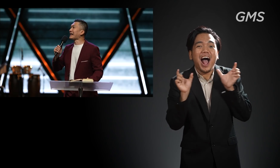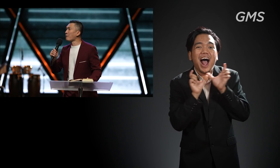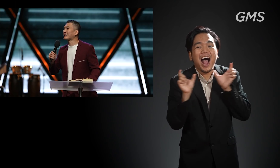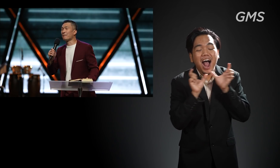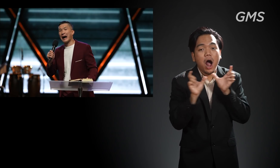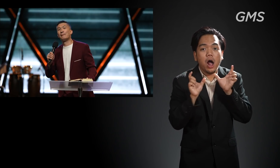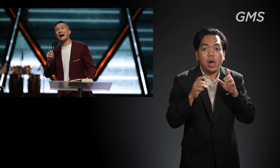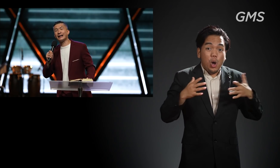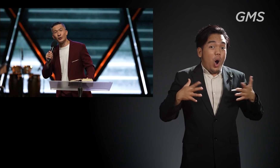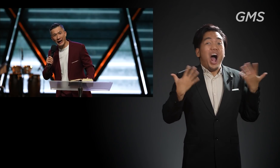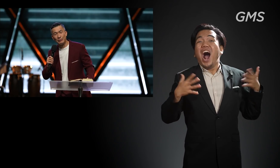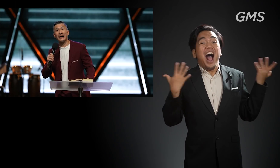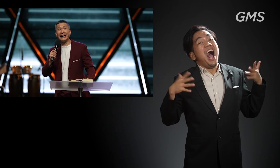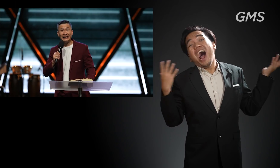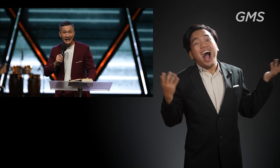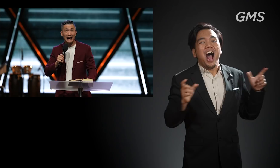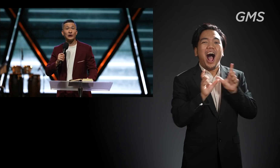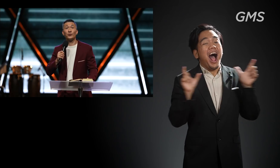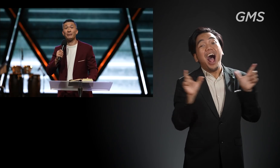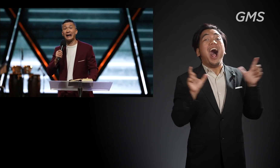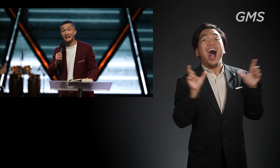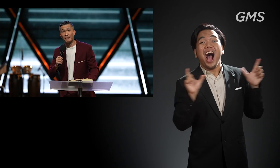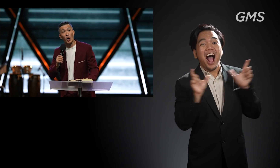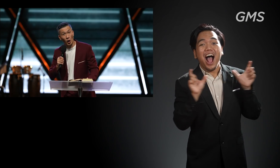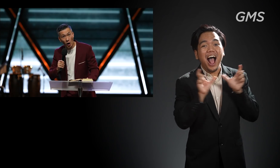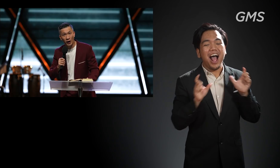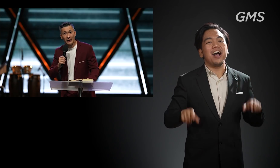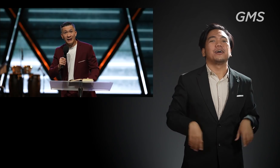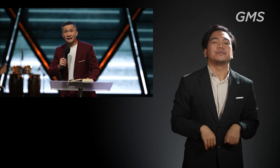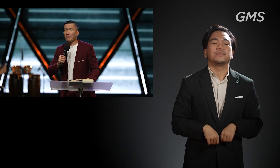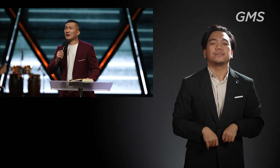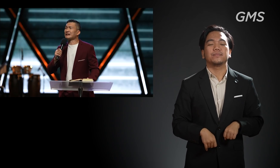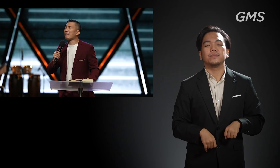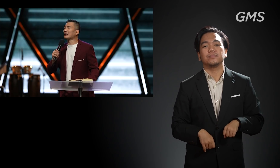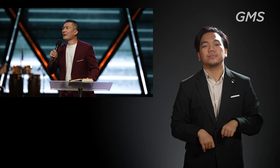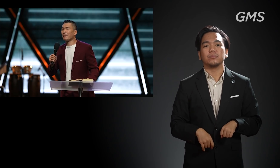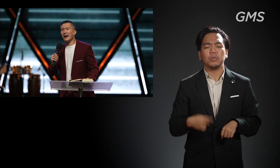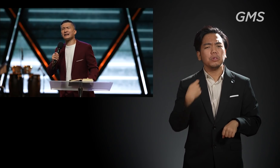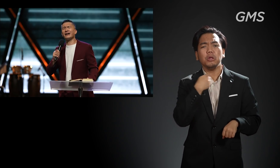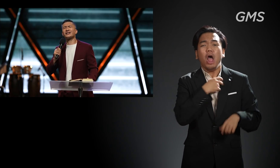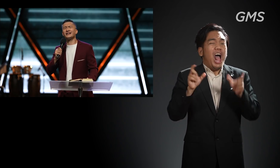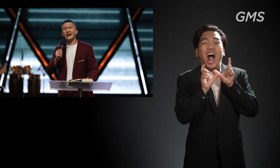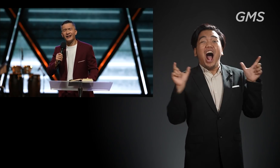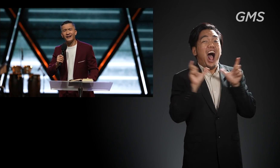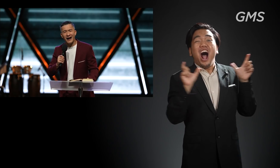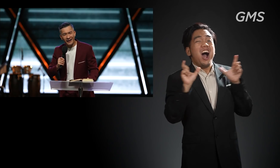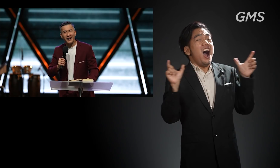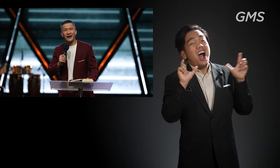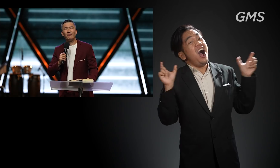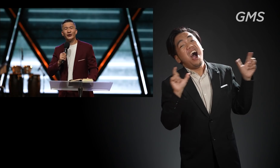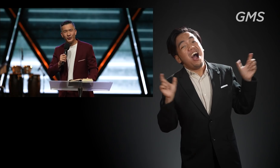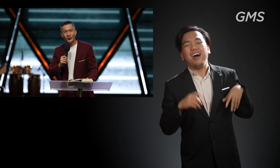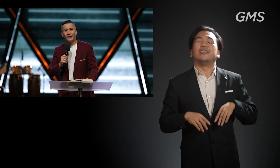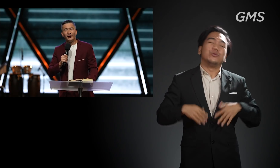dalam tertawa terbahak-bahaknya Tuhan. Bukan ngece atau bukan mengejek, mengolok-olok. Tapi tertawa terbahak-bahak saking senangnya,